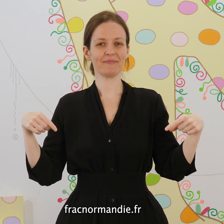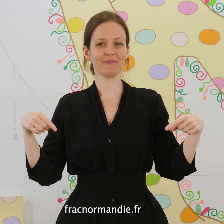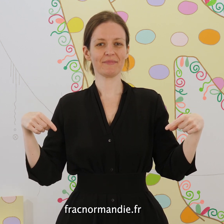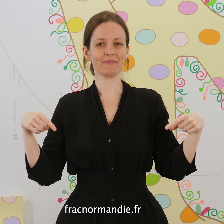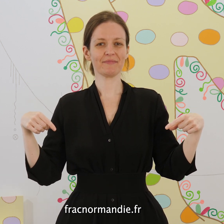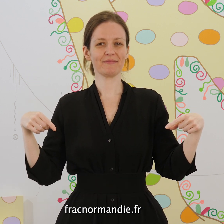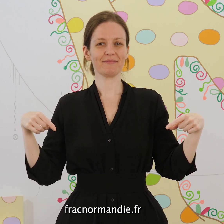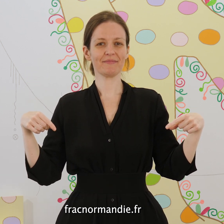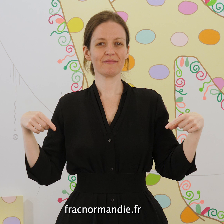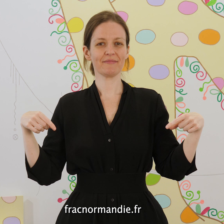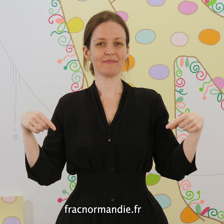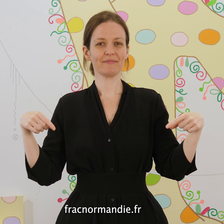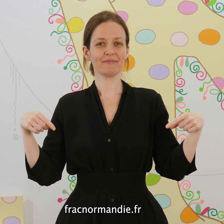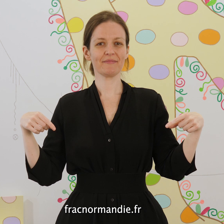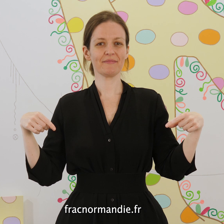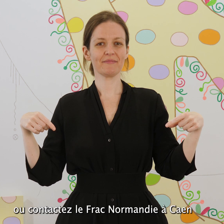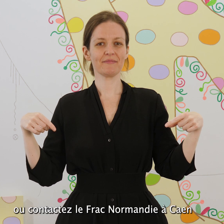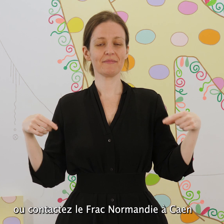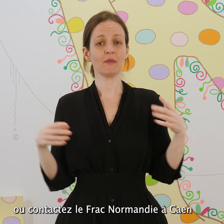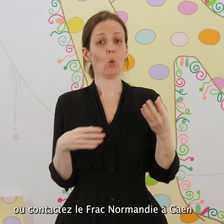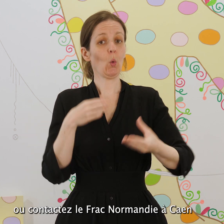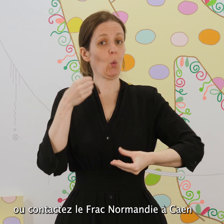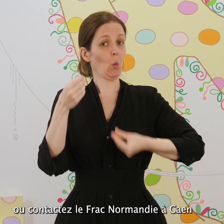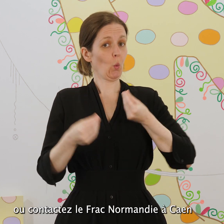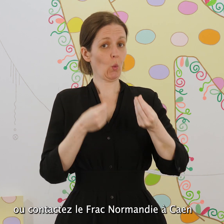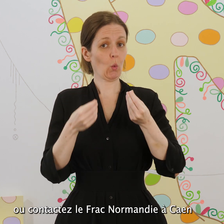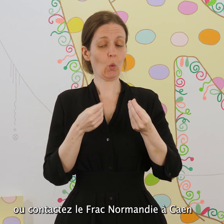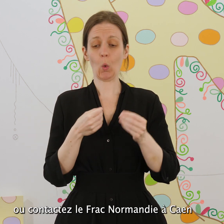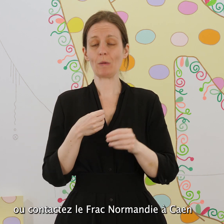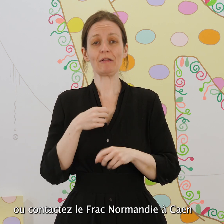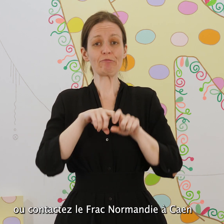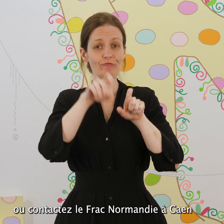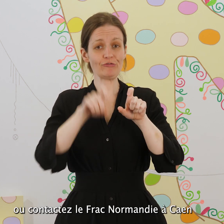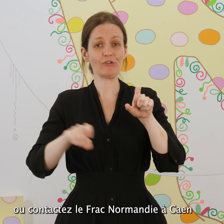ou contactez le FRAC Normandie à Caen.